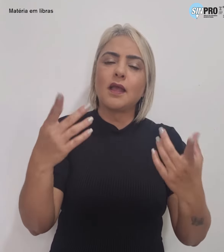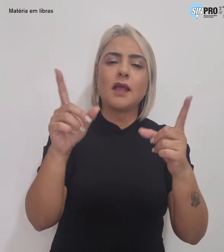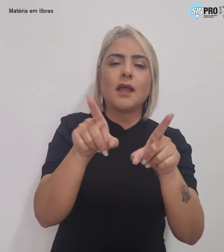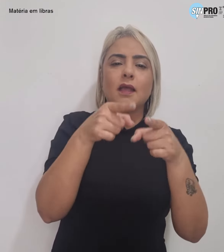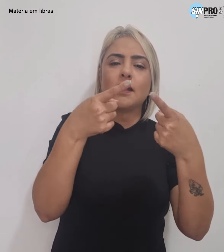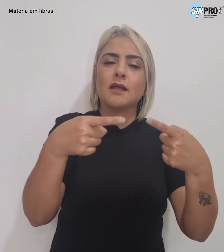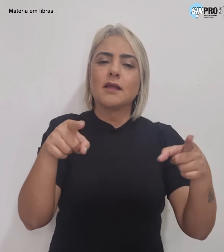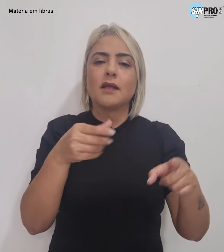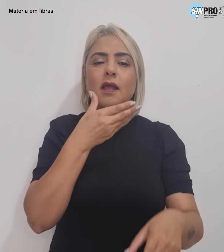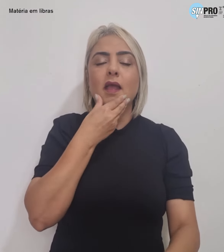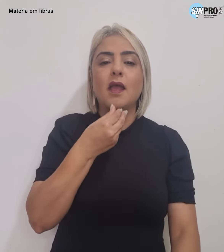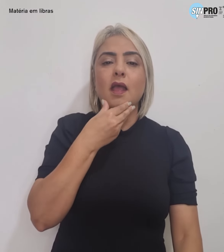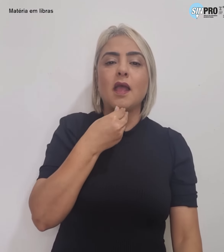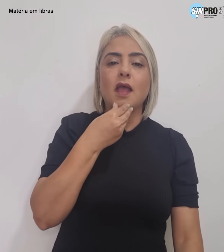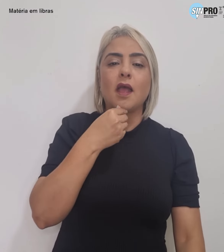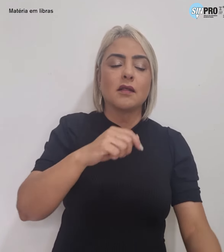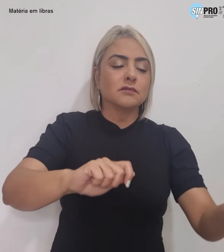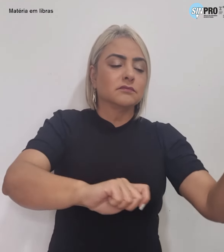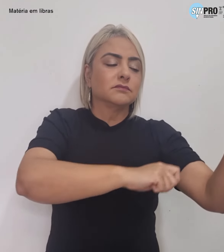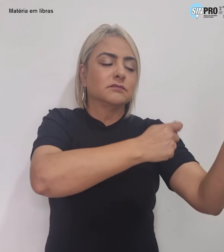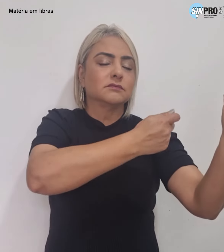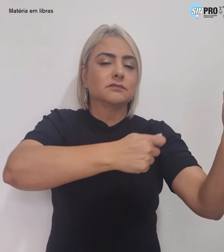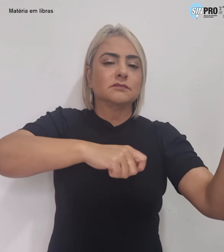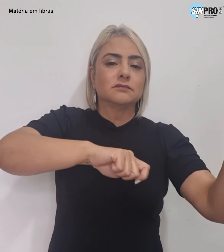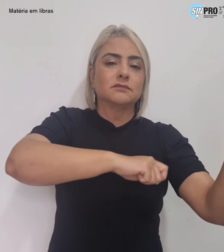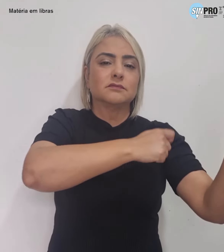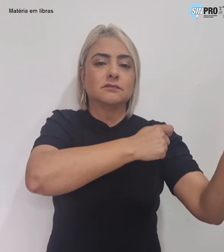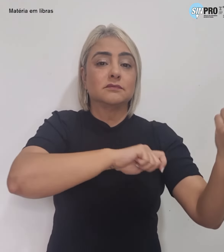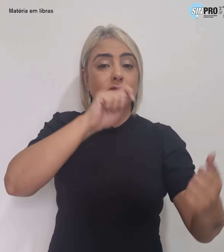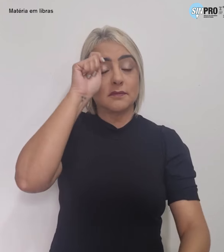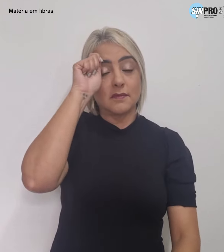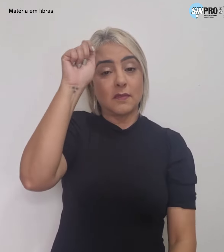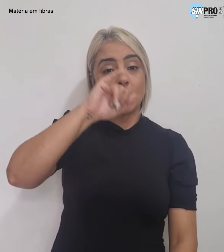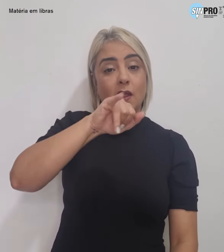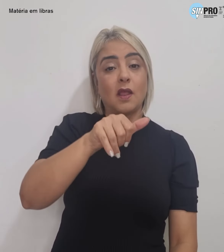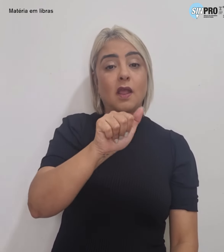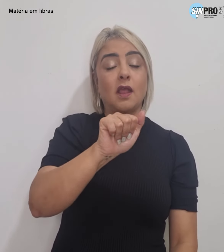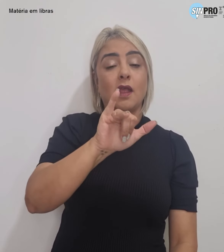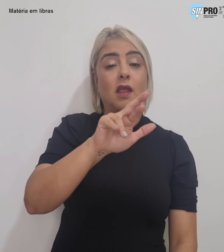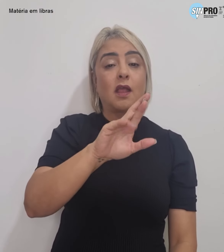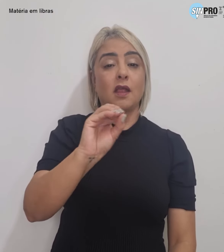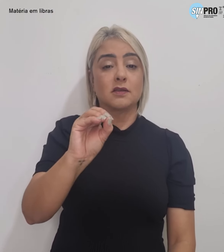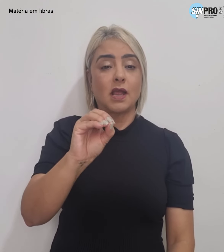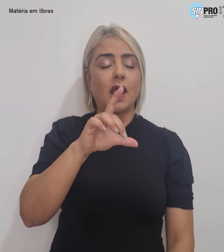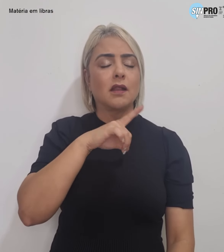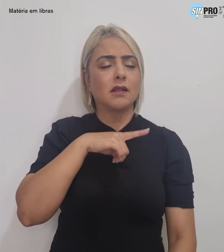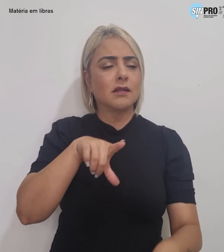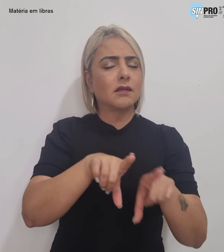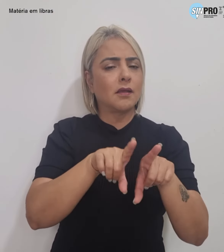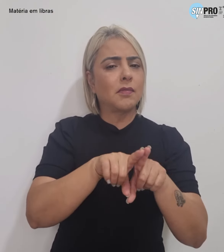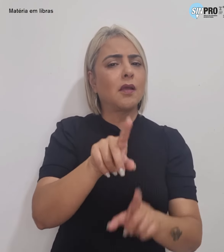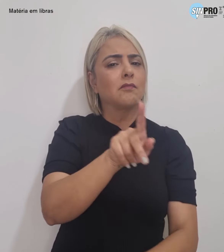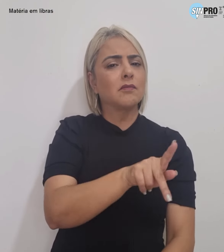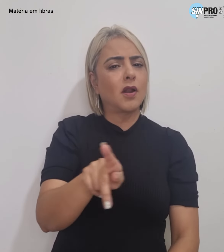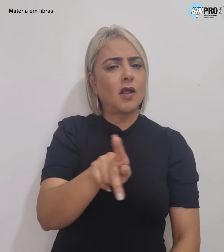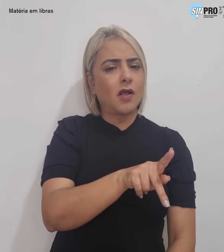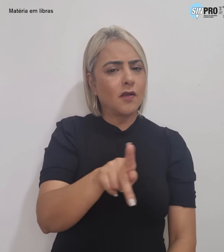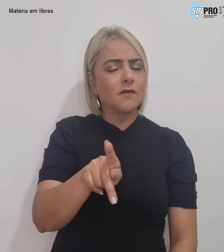cantor, violinista e compositor Jairo Mendonça, que também é professor da rede pública.